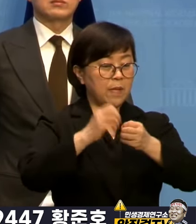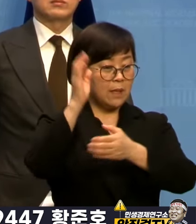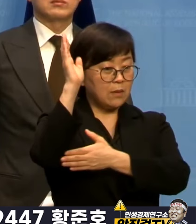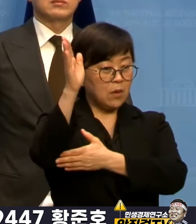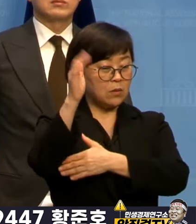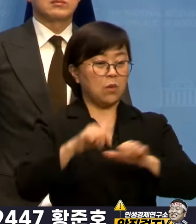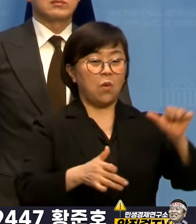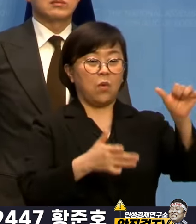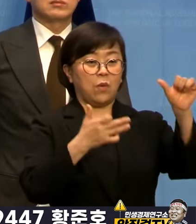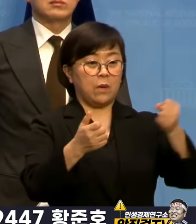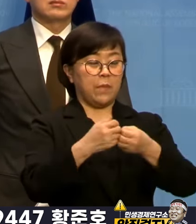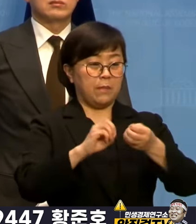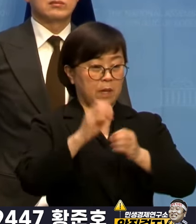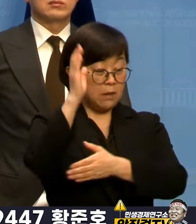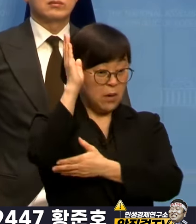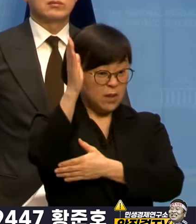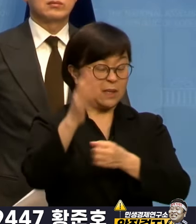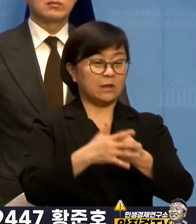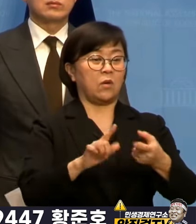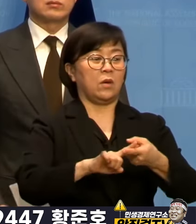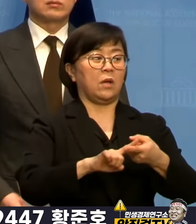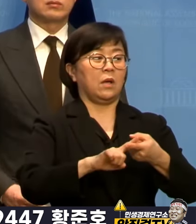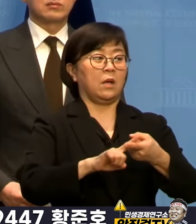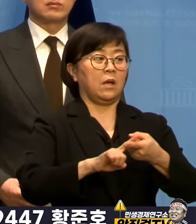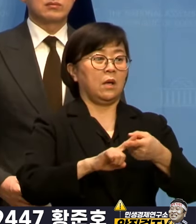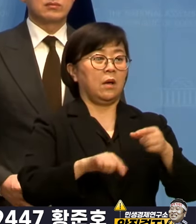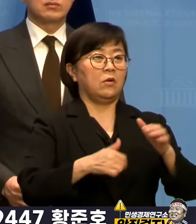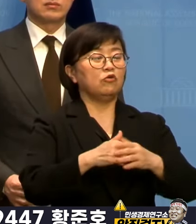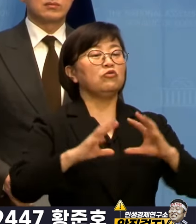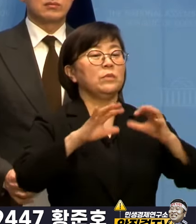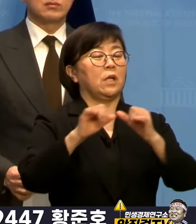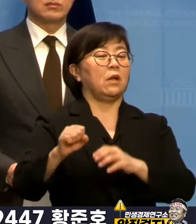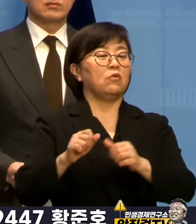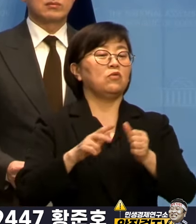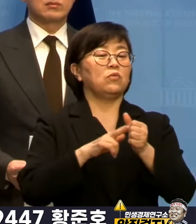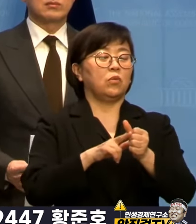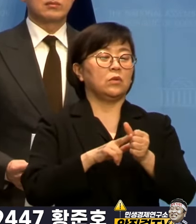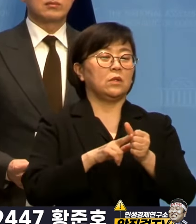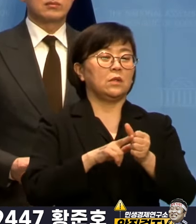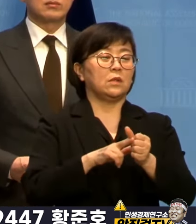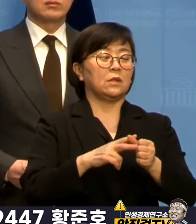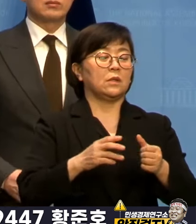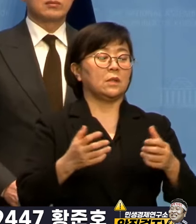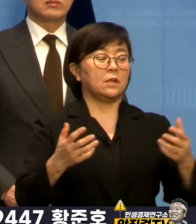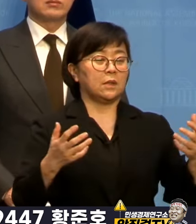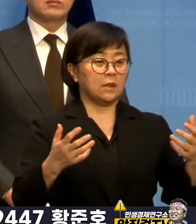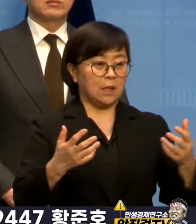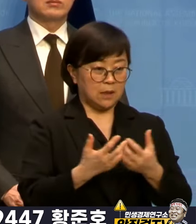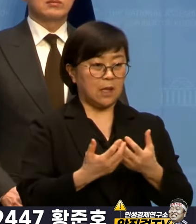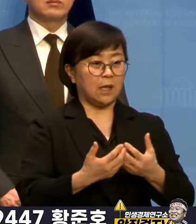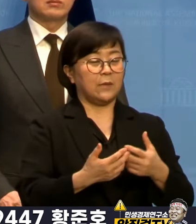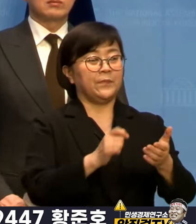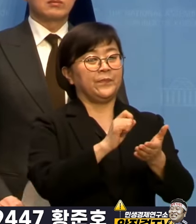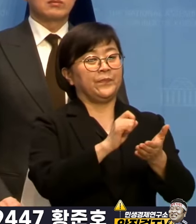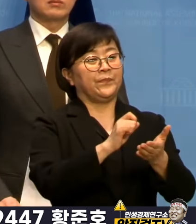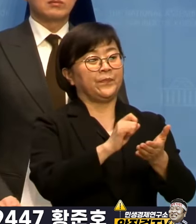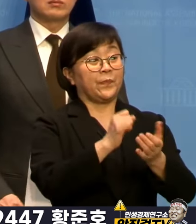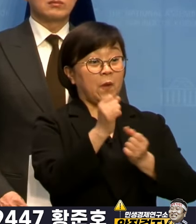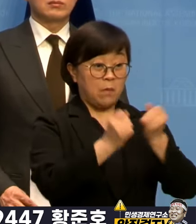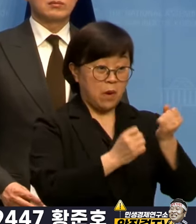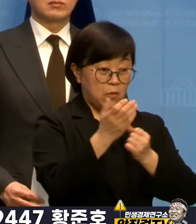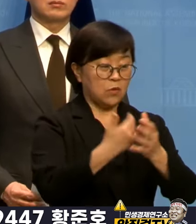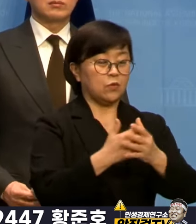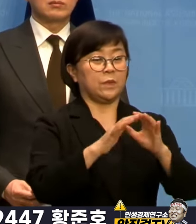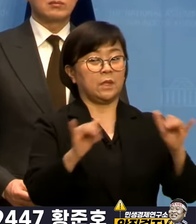5.18만원, 4.3만원을 일삼고 있는 사람들이 국민으로 가져가다. 이건 정말 기자님께도 제가 말씀드리고